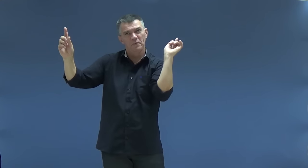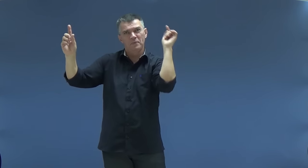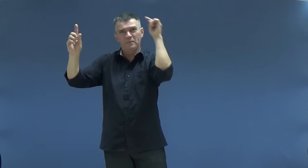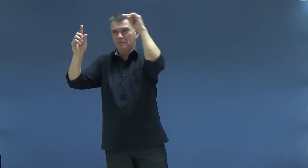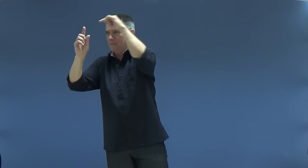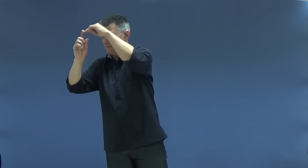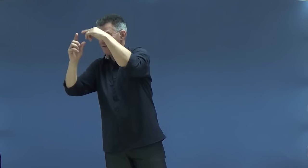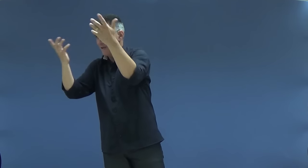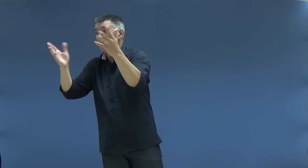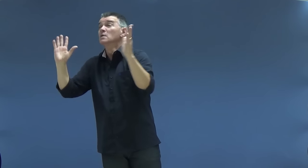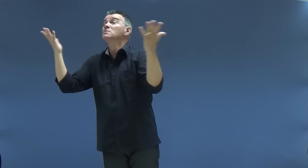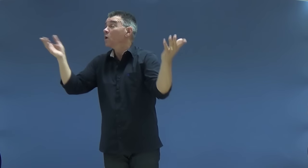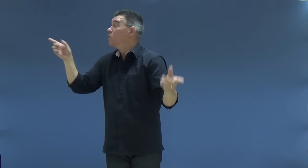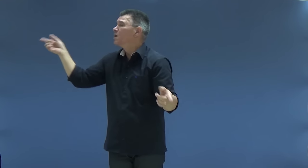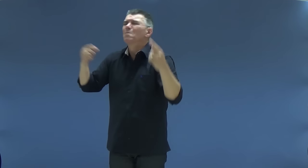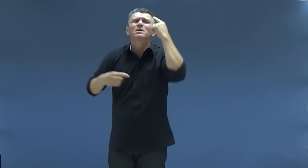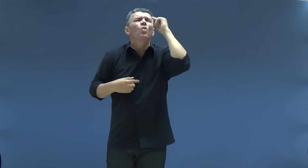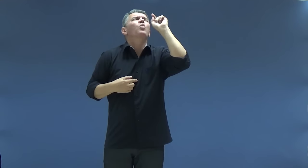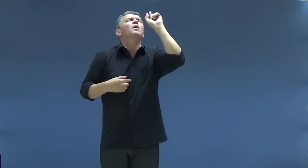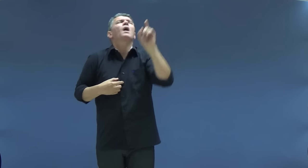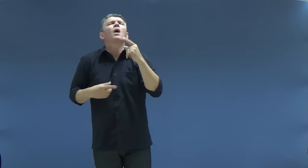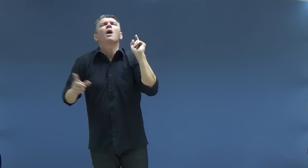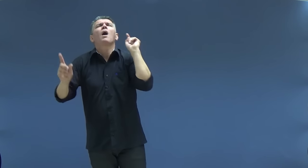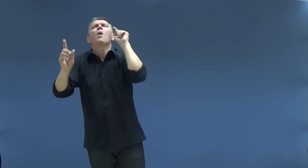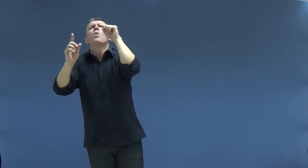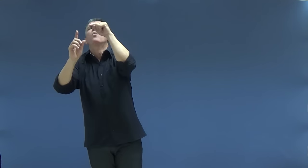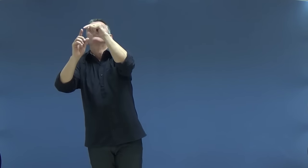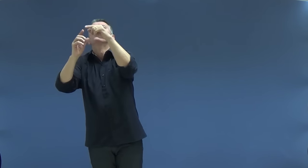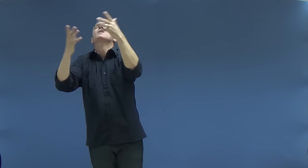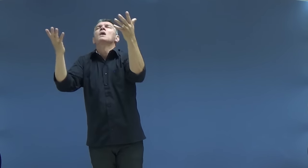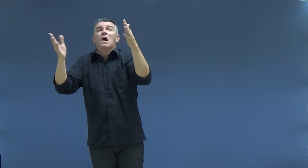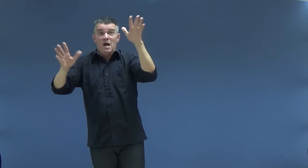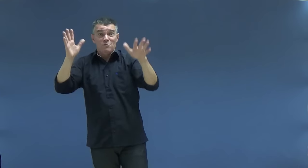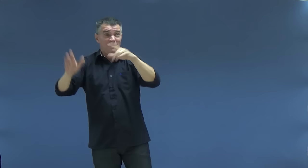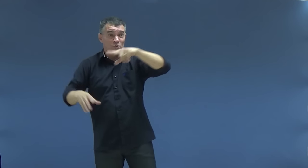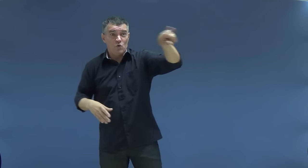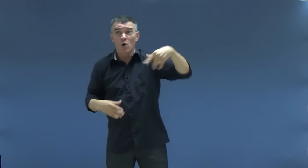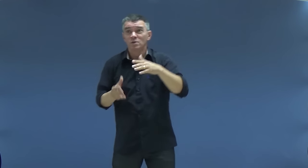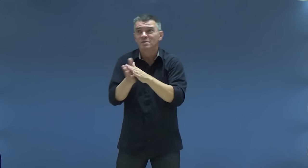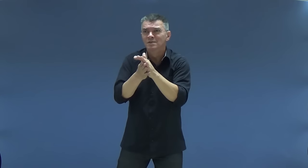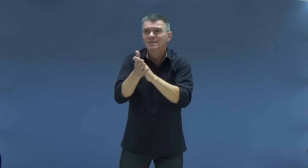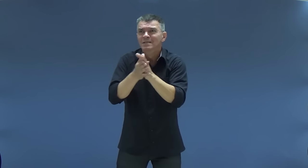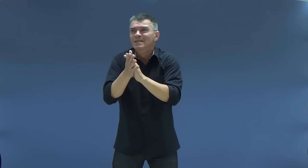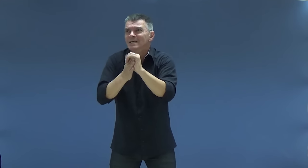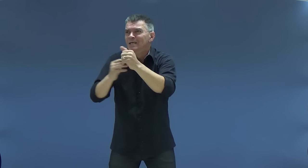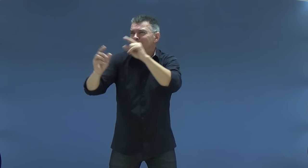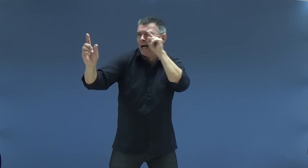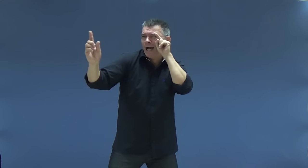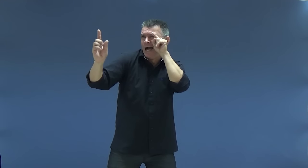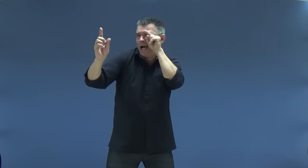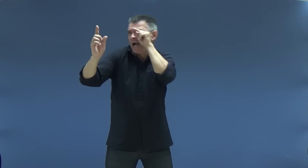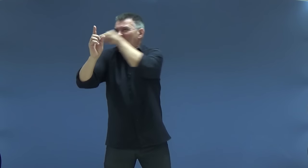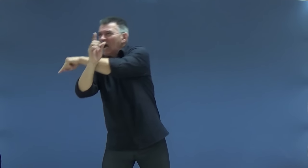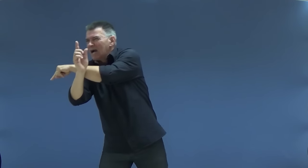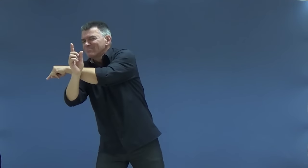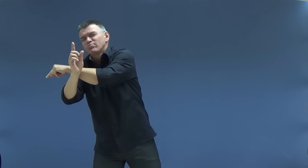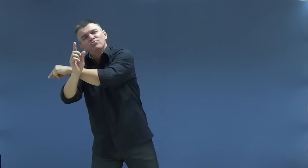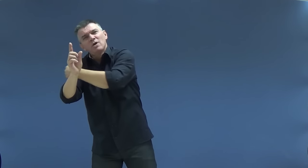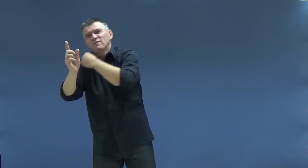Só? Esse é o sinal? Então, se a gente pensar, qual que é o nosso alvo? Ai, o meu alvo, ai,